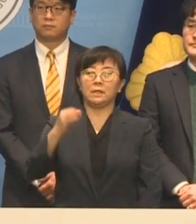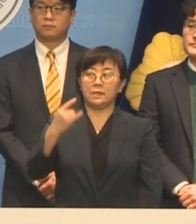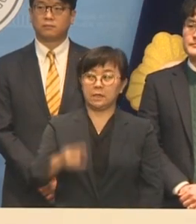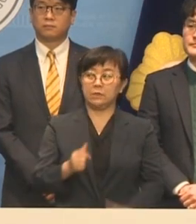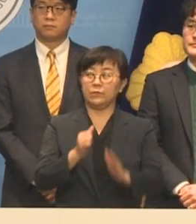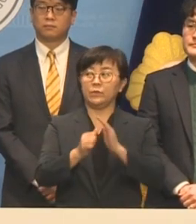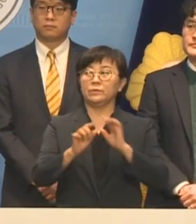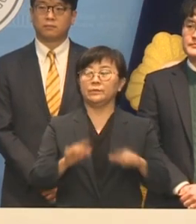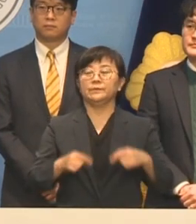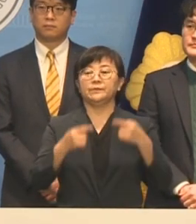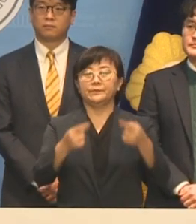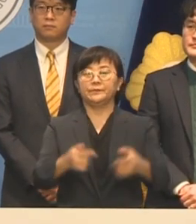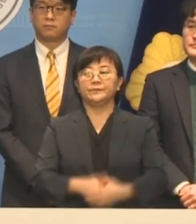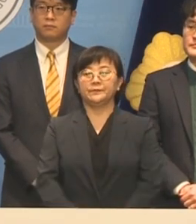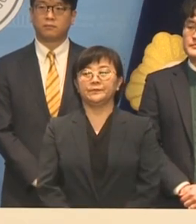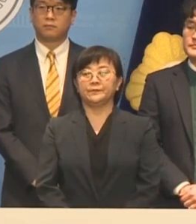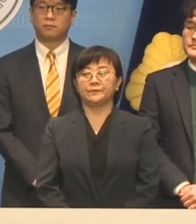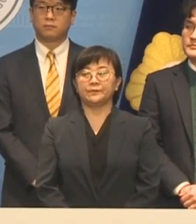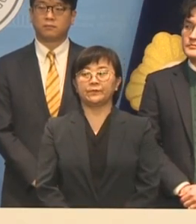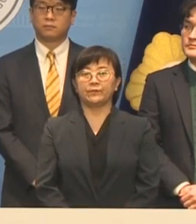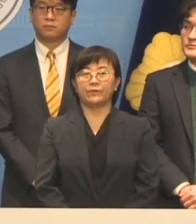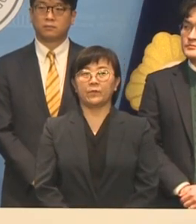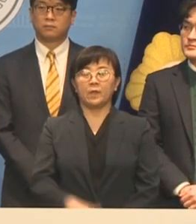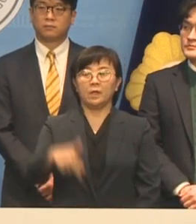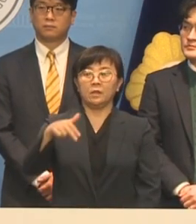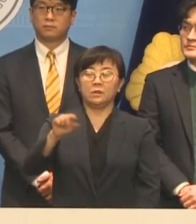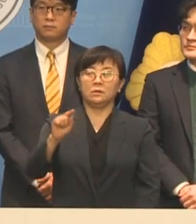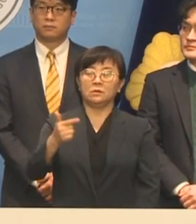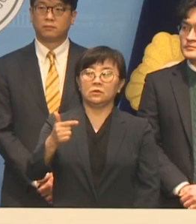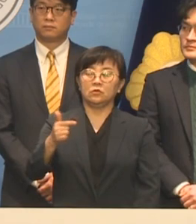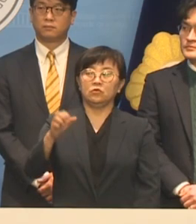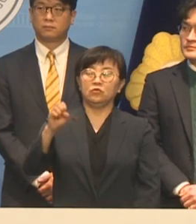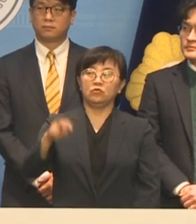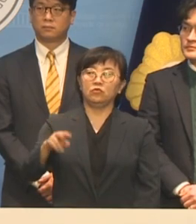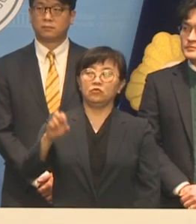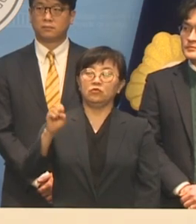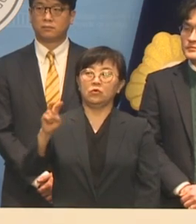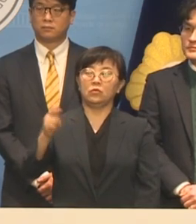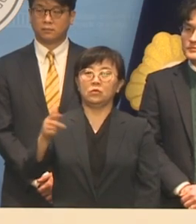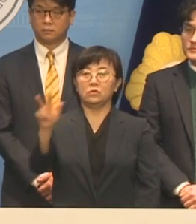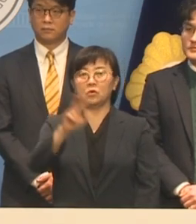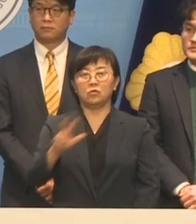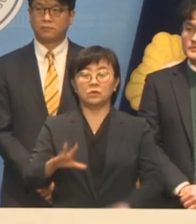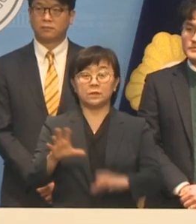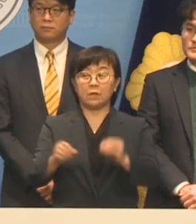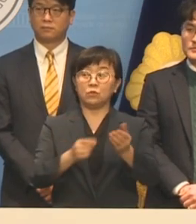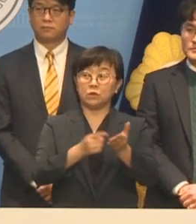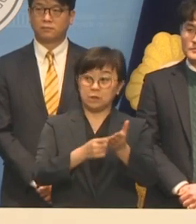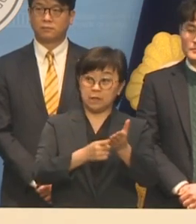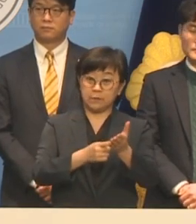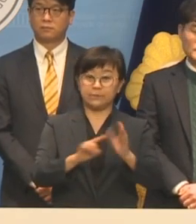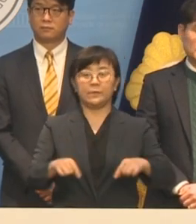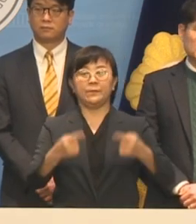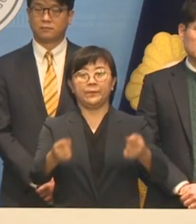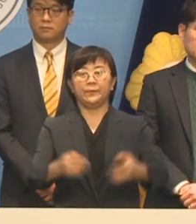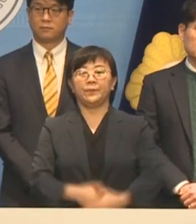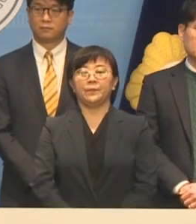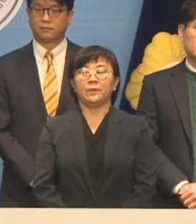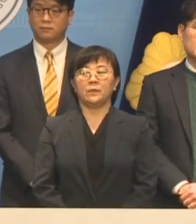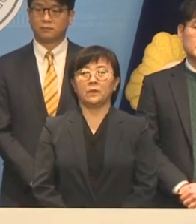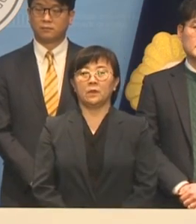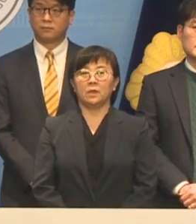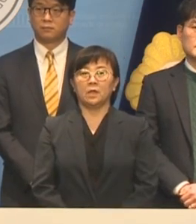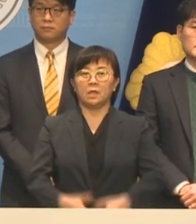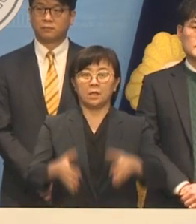참석하셨습니다. 녹색당의 정유현 전국 사무처장님 참석하셨습니다. 그리고